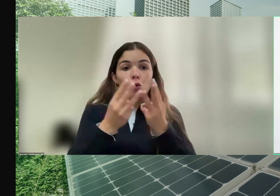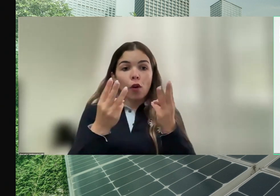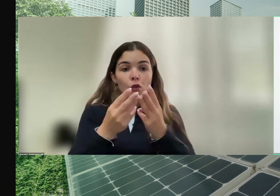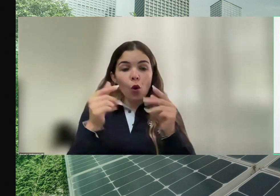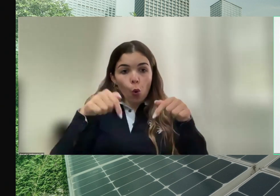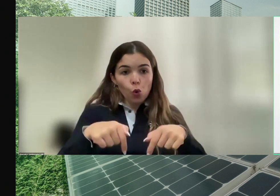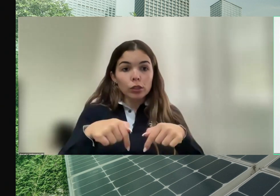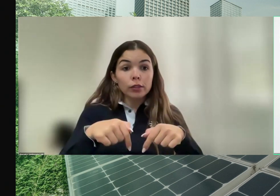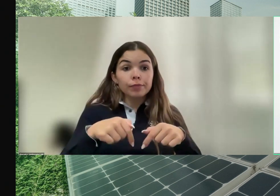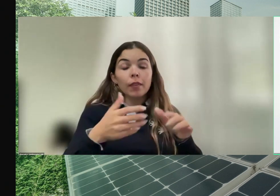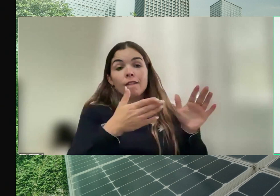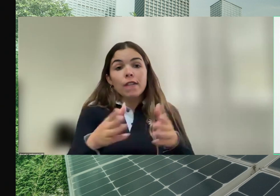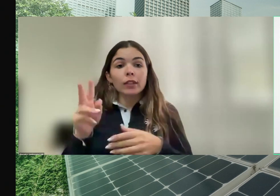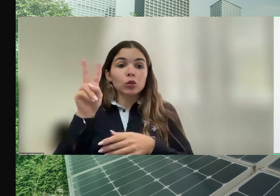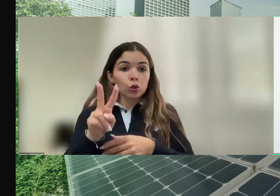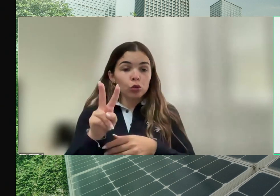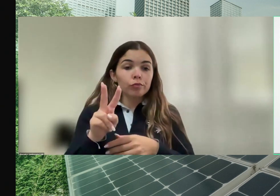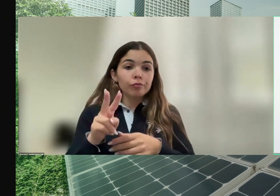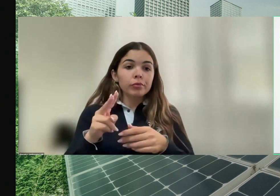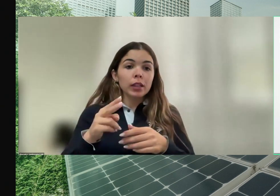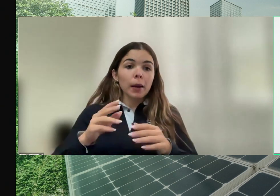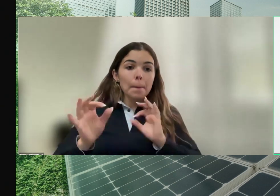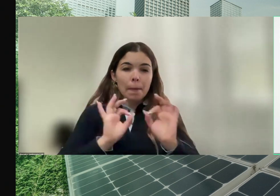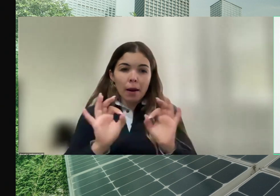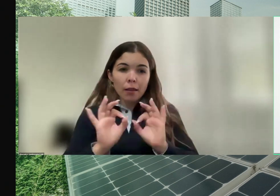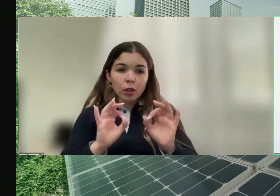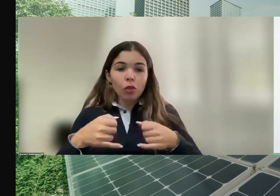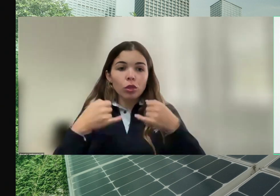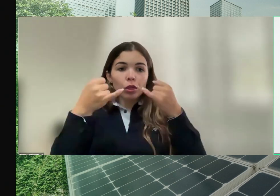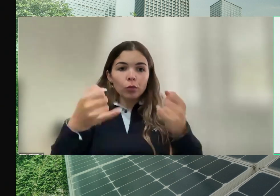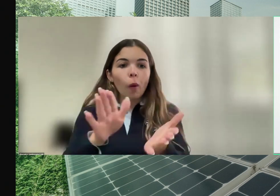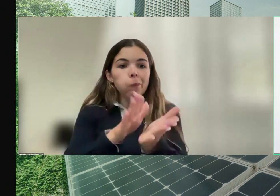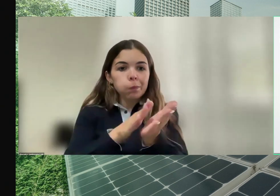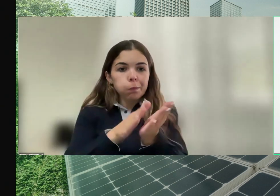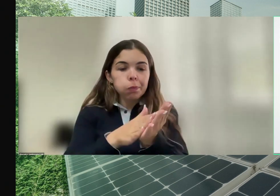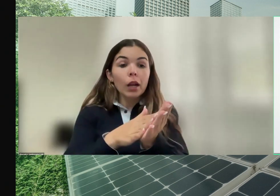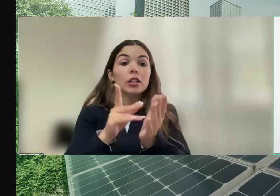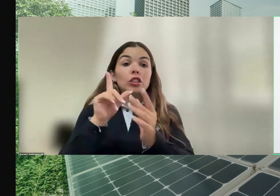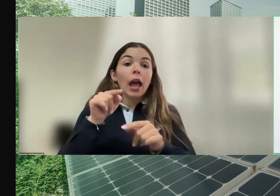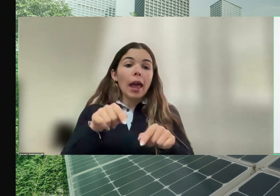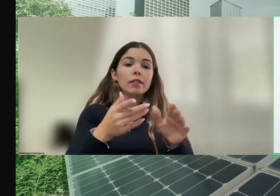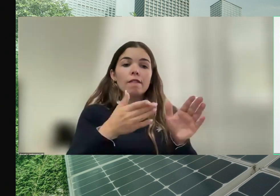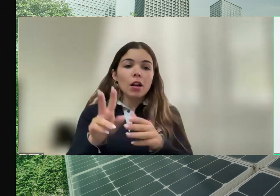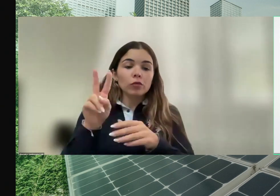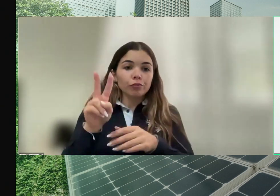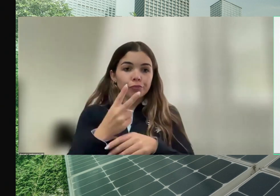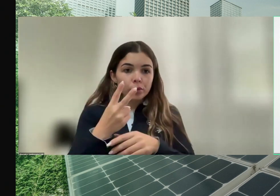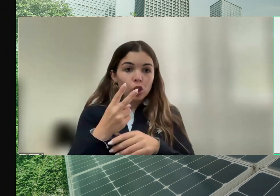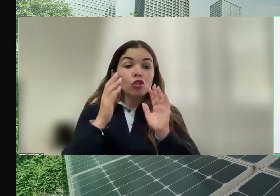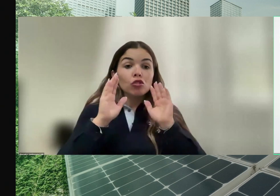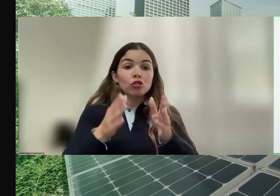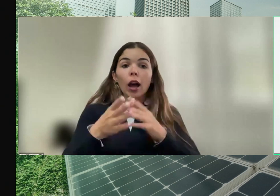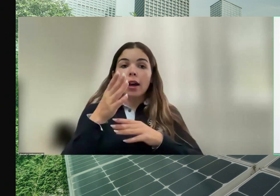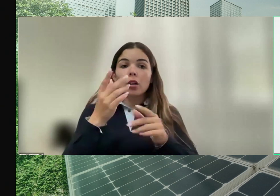2 está em preparação para divulgação. Esta versão 2 já é decorrente, ao fim e ao cabo, das lições aprendidas que